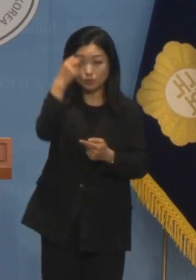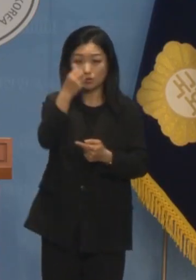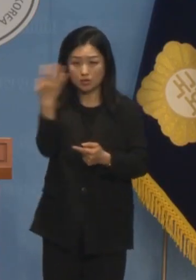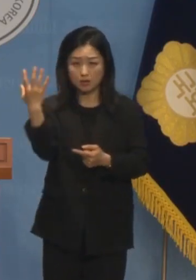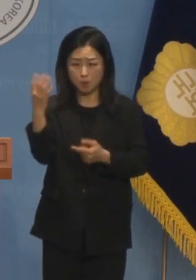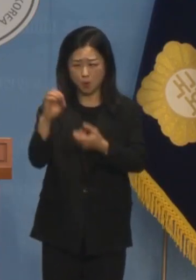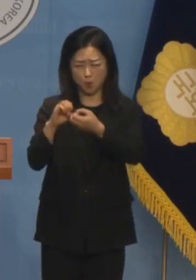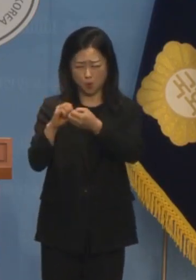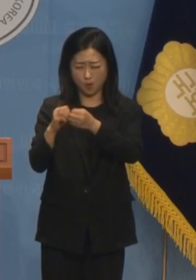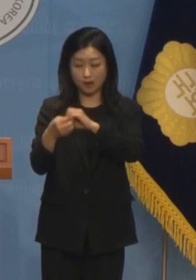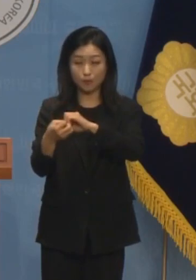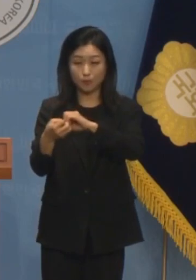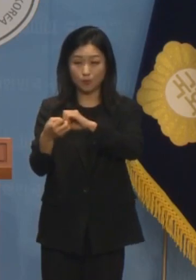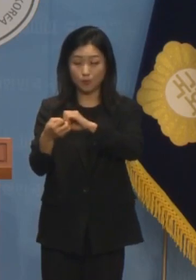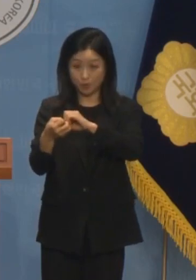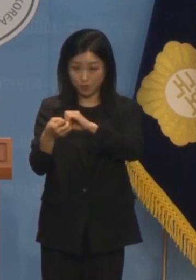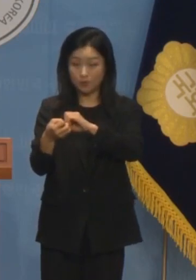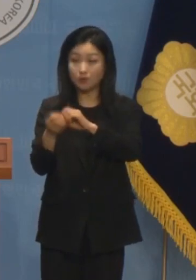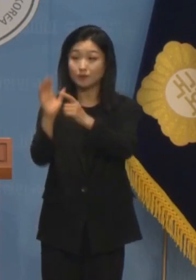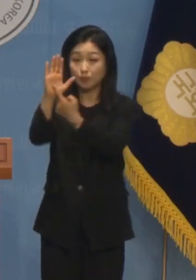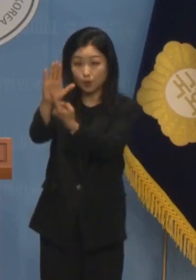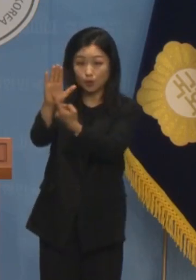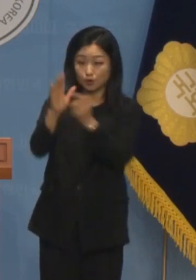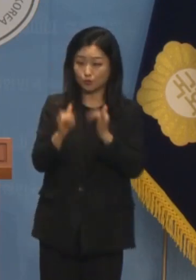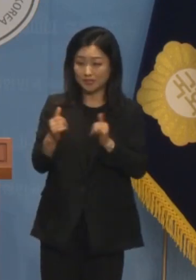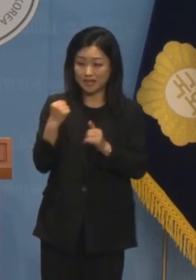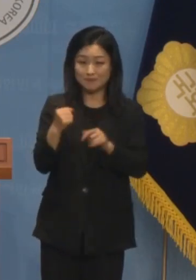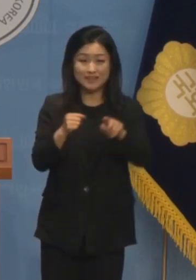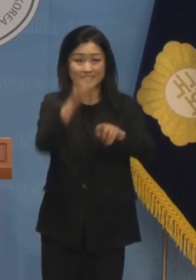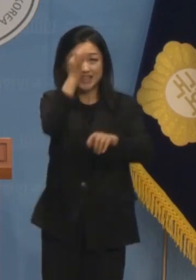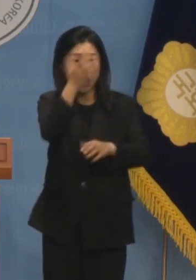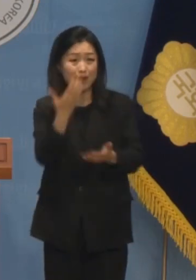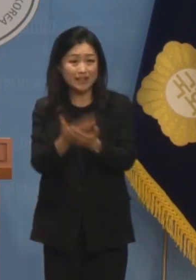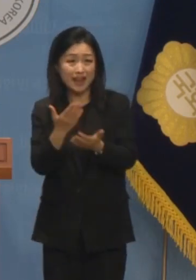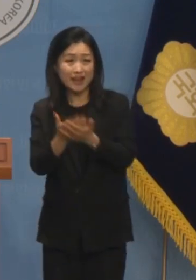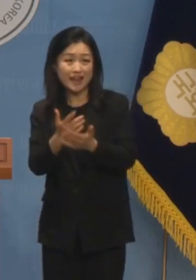하고 국민의힘은 그것을 빌미로 사과하라고 난립니다.